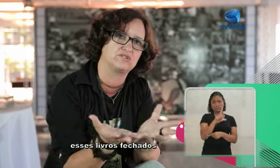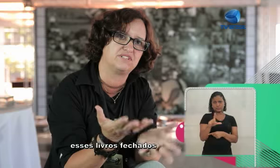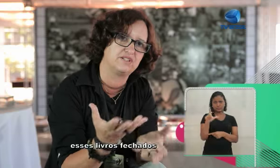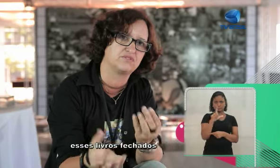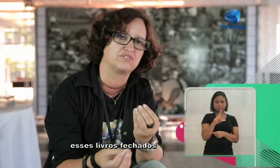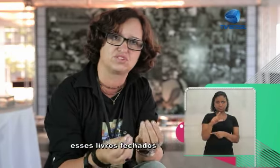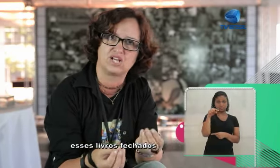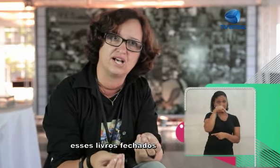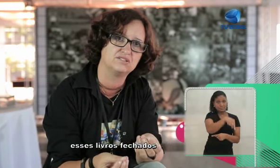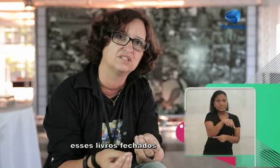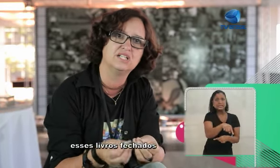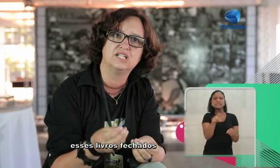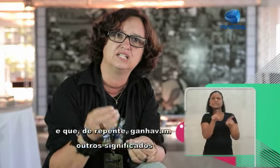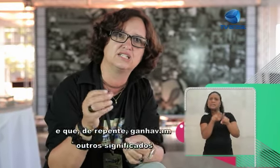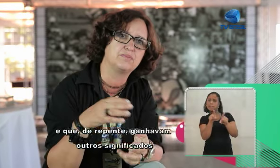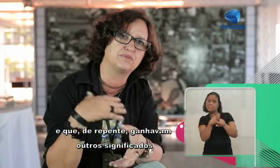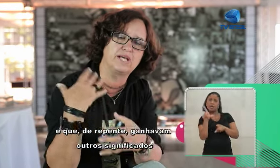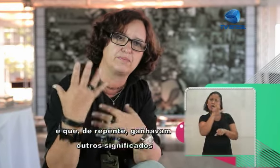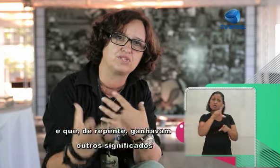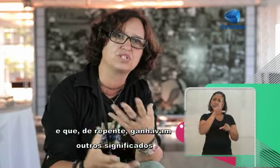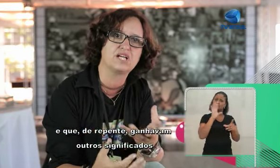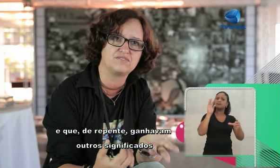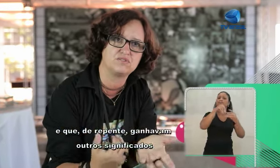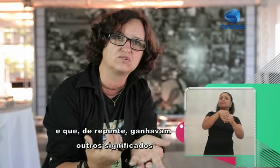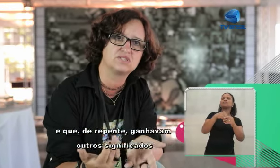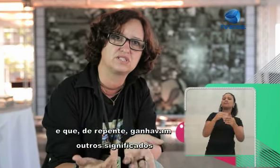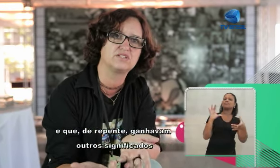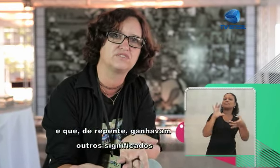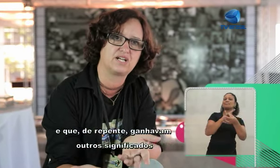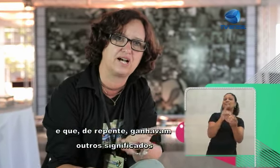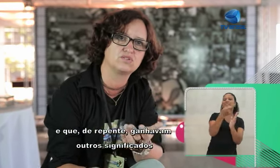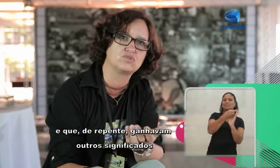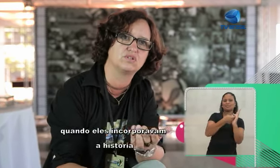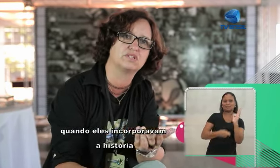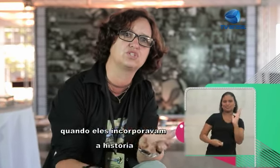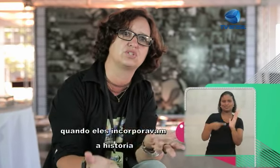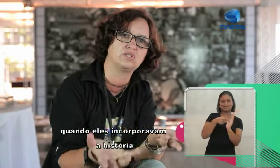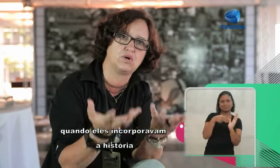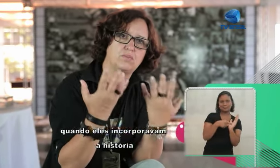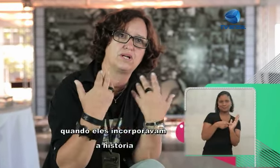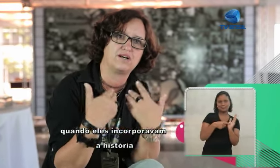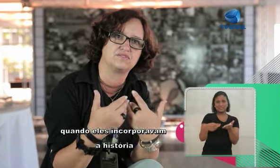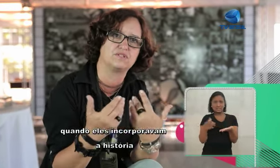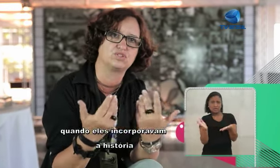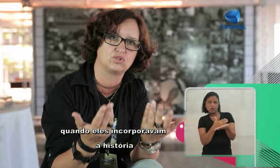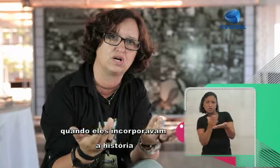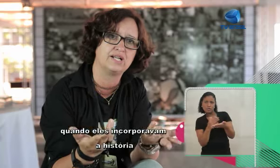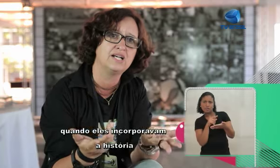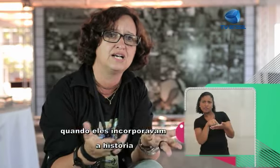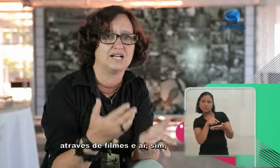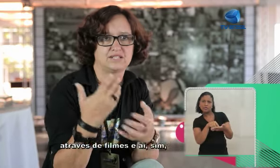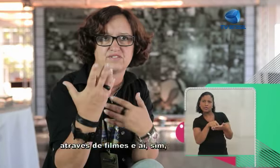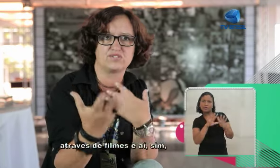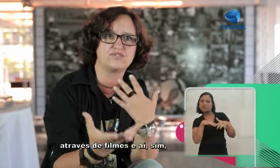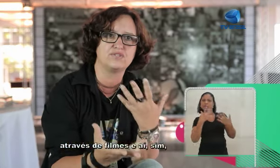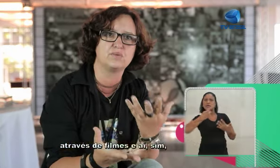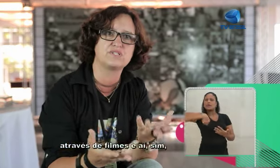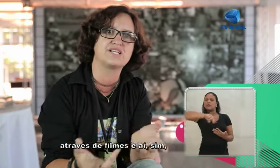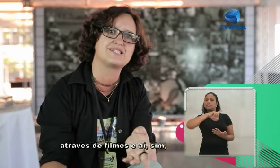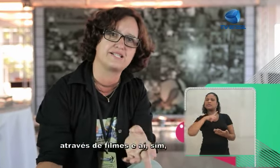livro fechado e que de repente ganhavam outros significados quando eles incorporavam a história através de filmes e aí